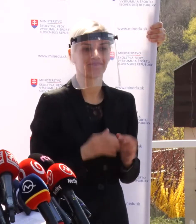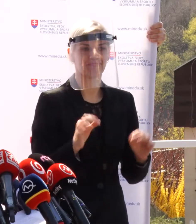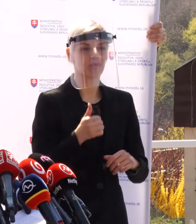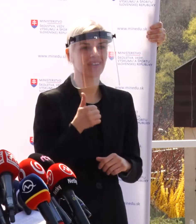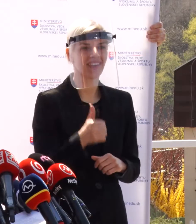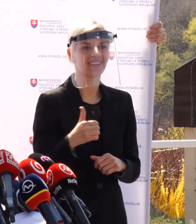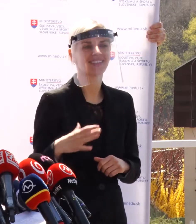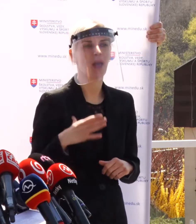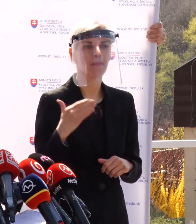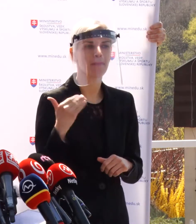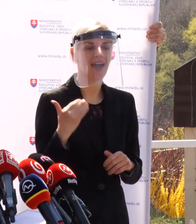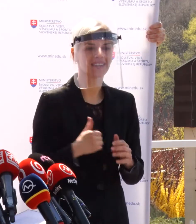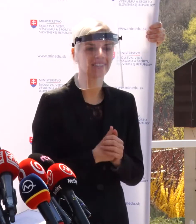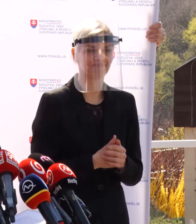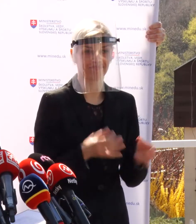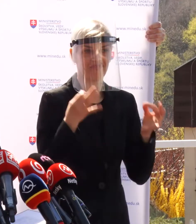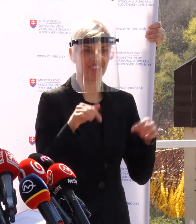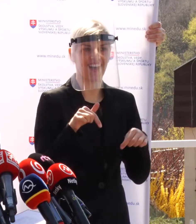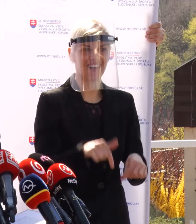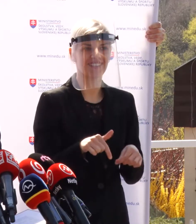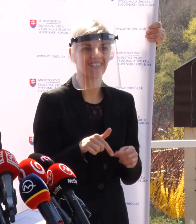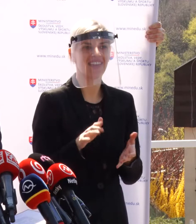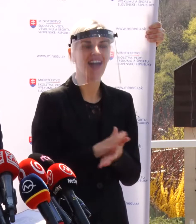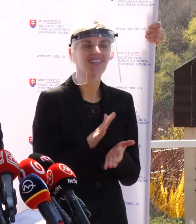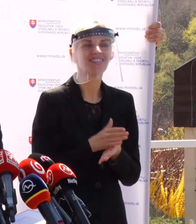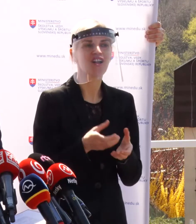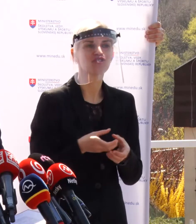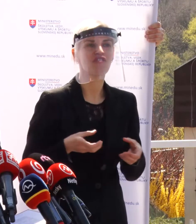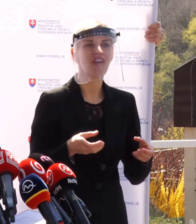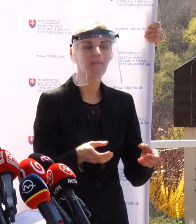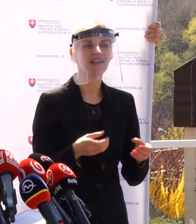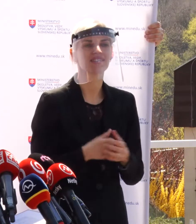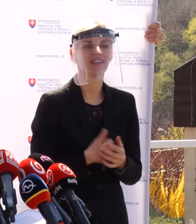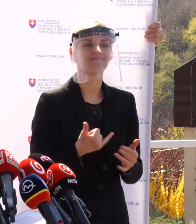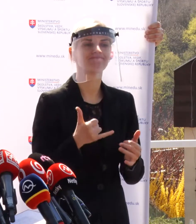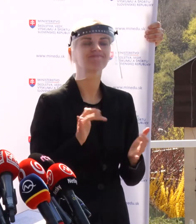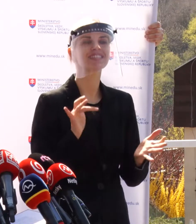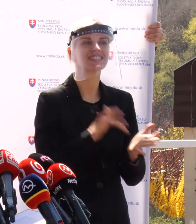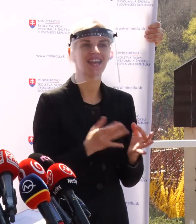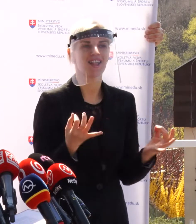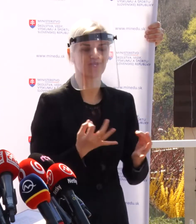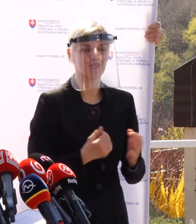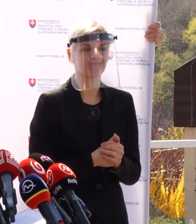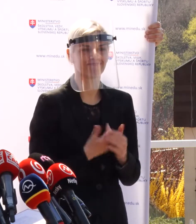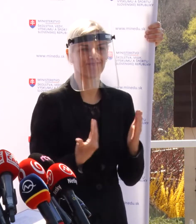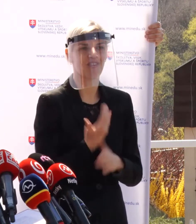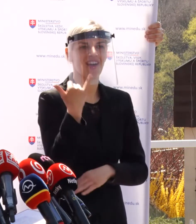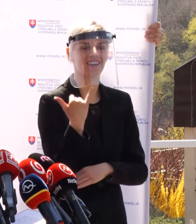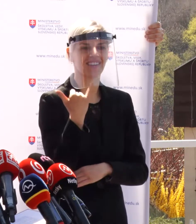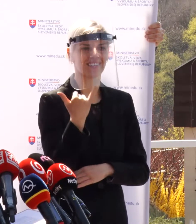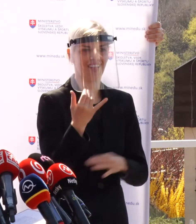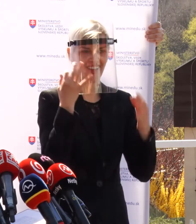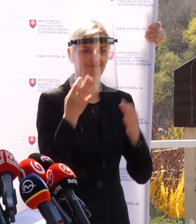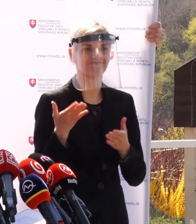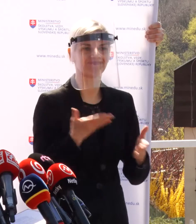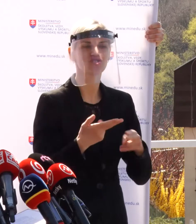Dobrý deň, dámy a páni, vítajte na tlačovej besede, ktorej cieľom je predstaviť novú pani riaditeľku Štátneho pedagogického ústavu,